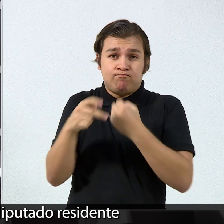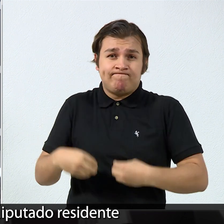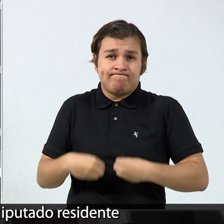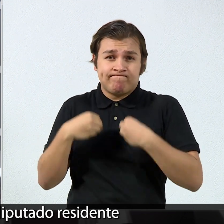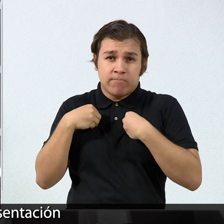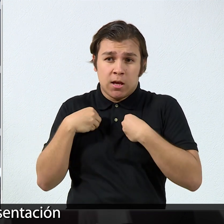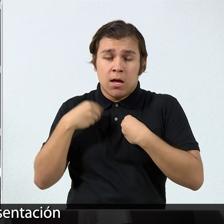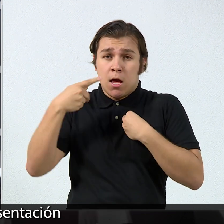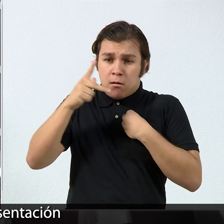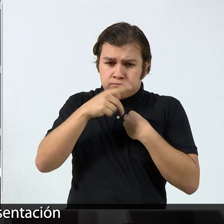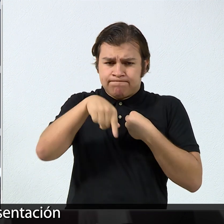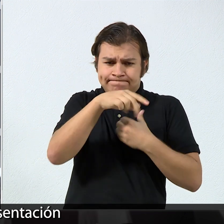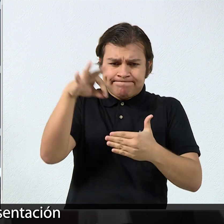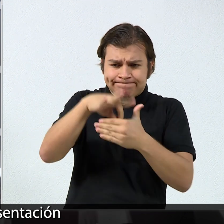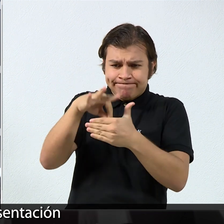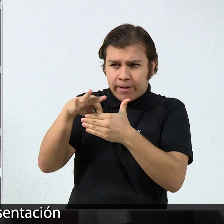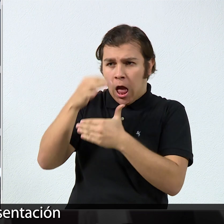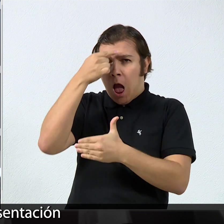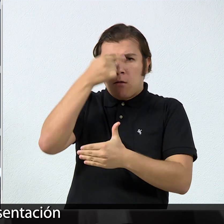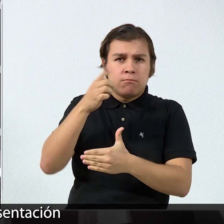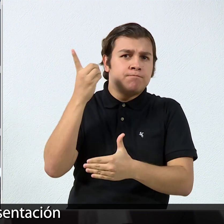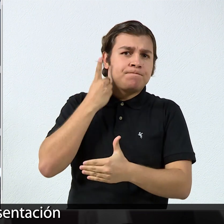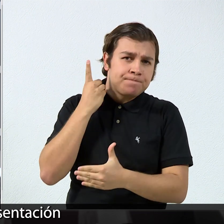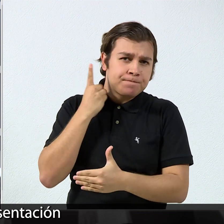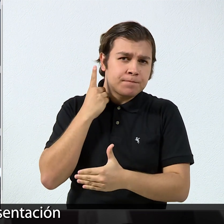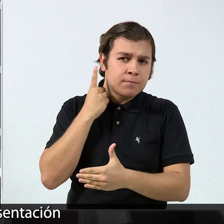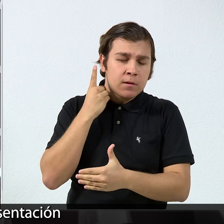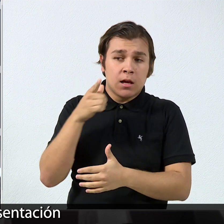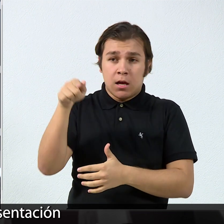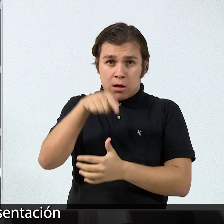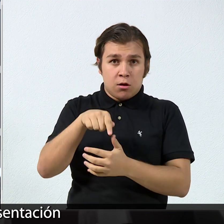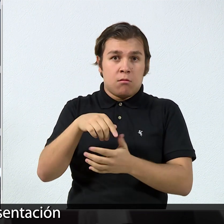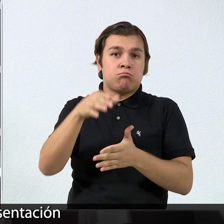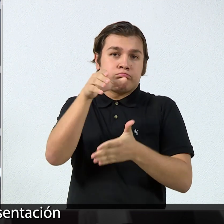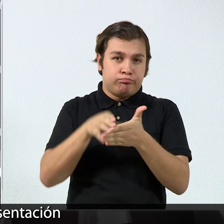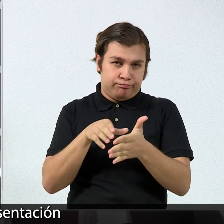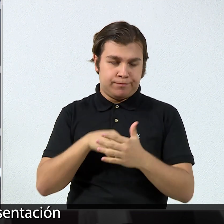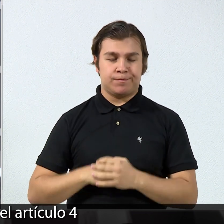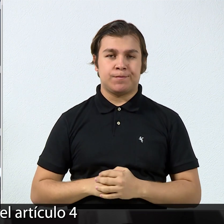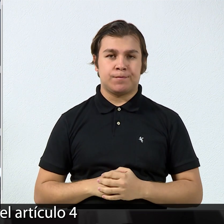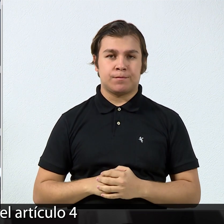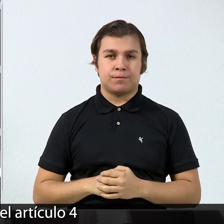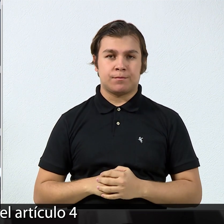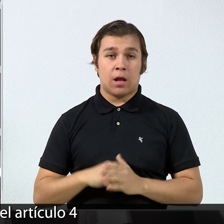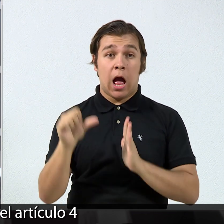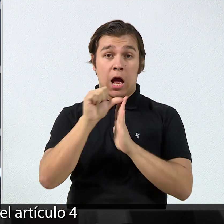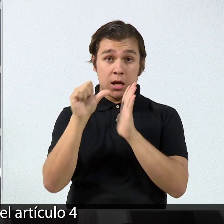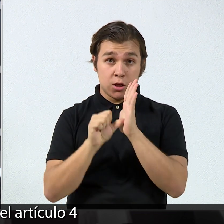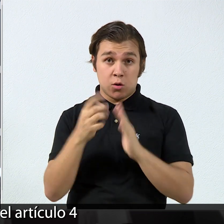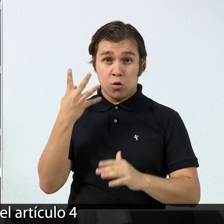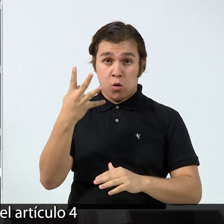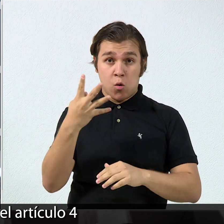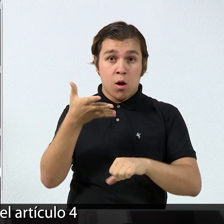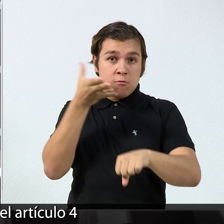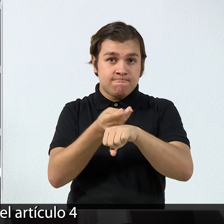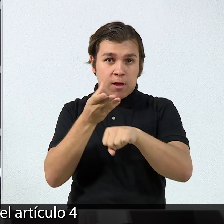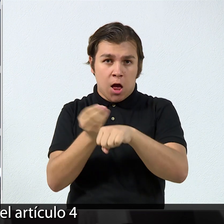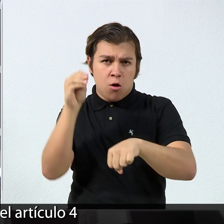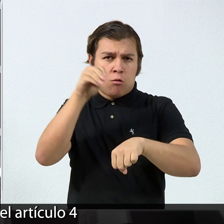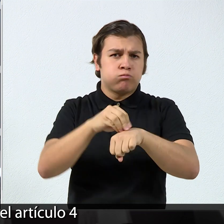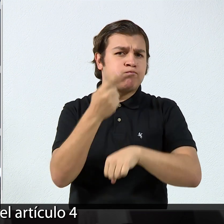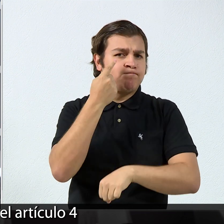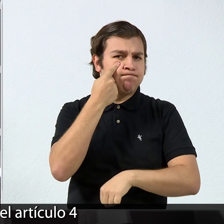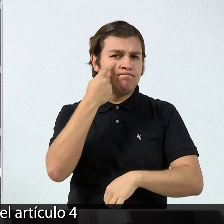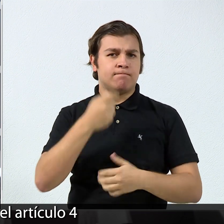elegido por el principio de representación proporcional en los términos de este código. Se reforma el artículo 4 y se añade el